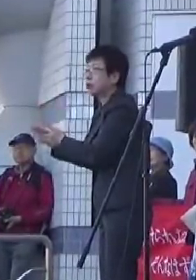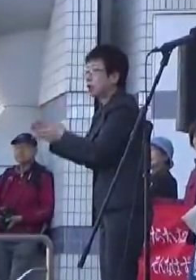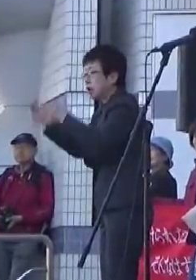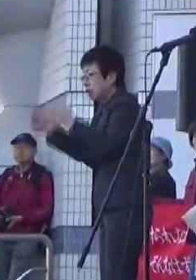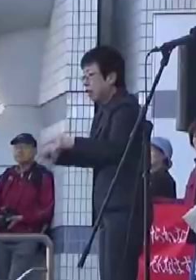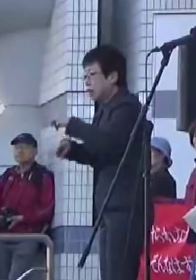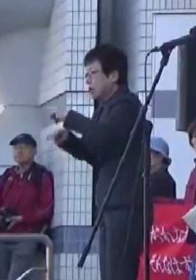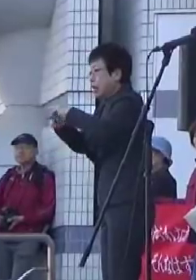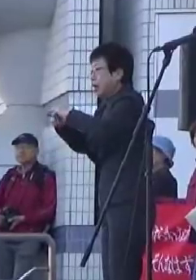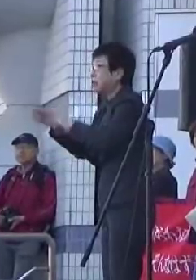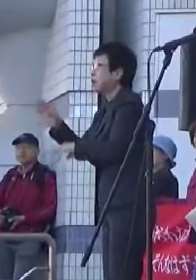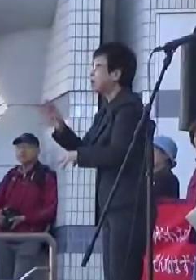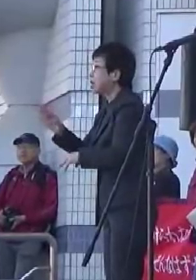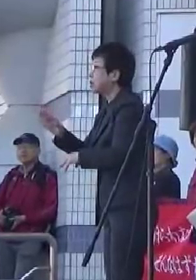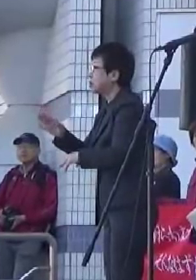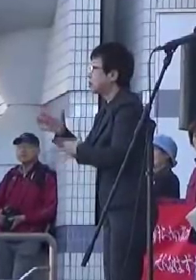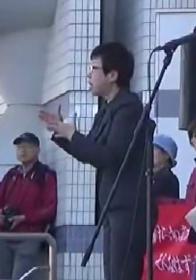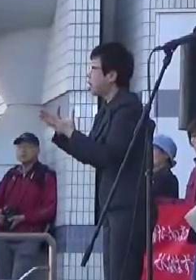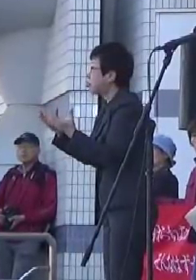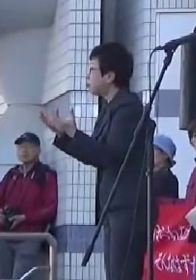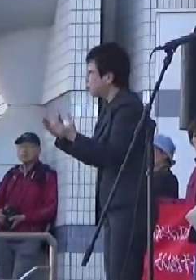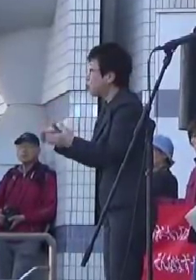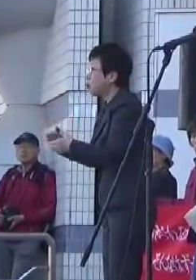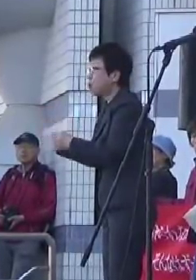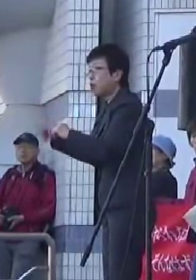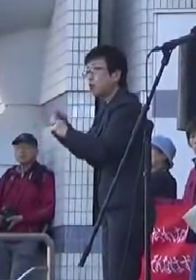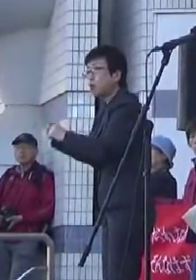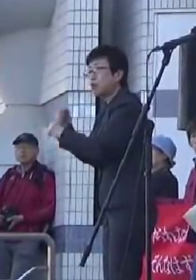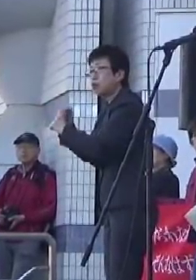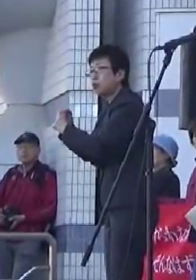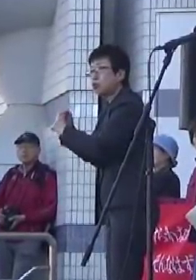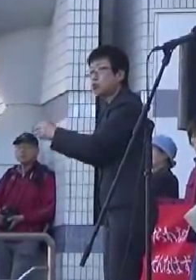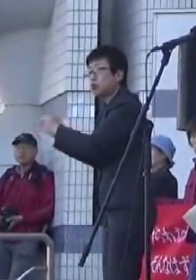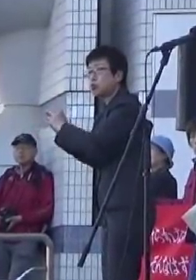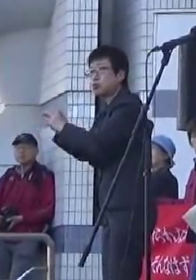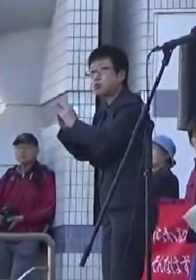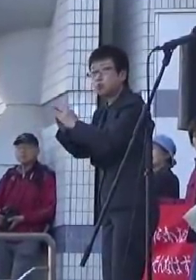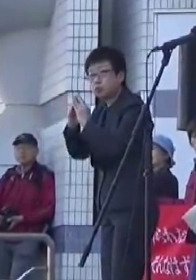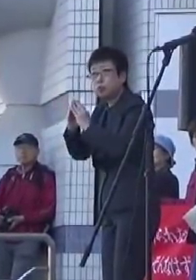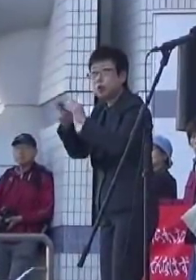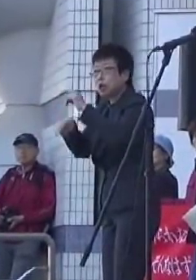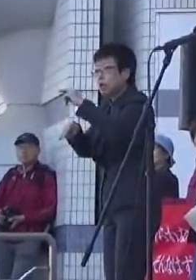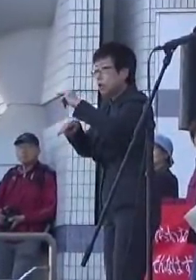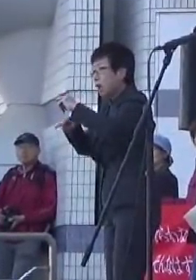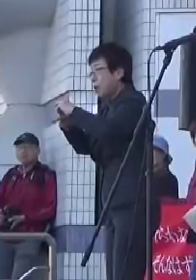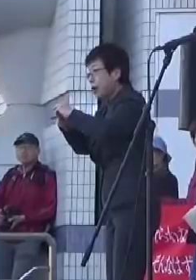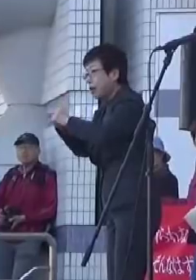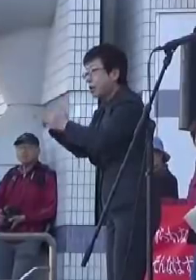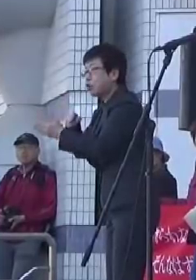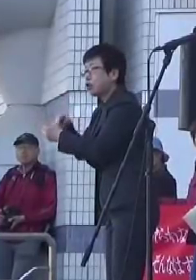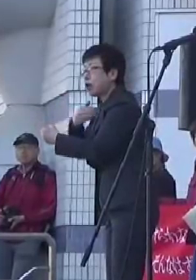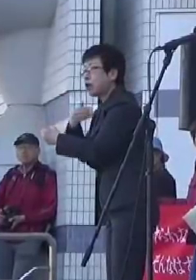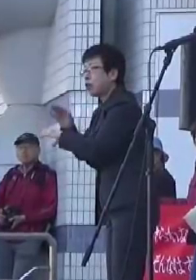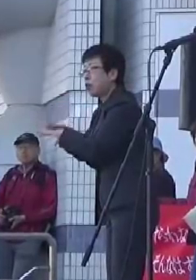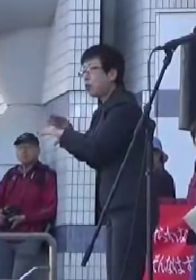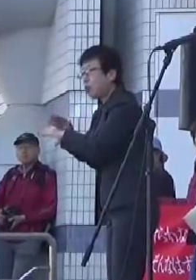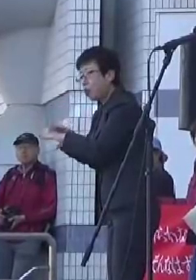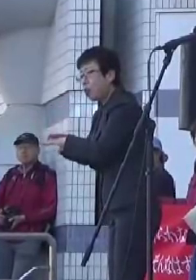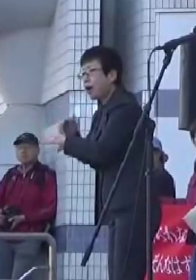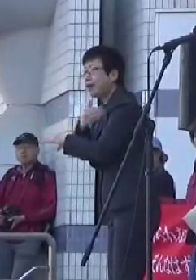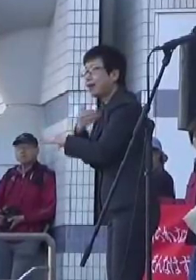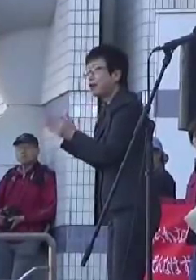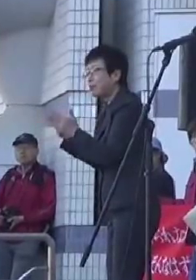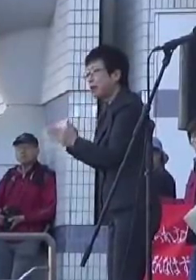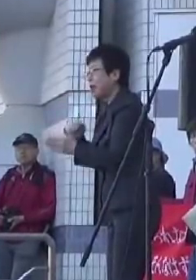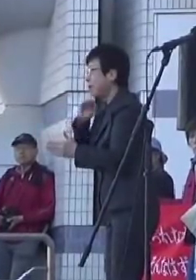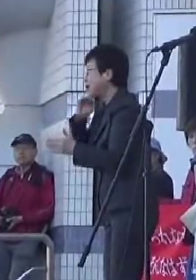限界じゃないです。もっと作るところいっぱいあります。タンクに貯めてちゃんと処理できる方法が開発されるまで待つべきなんです。